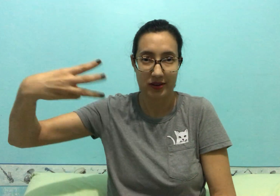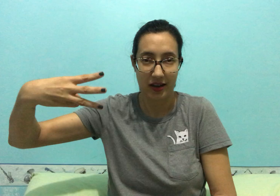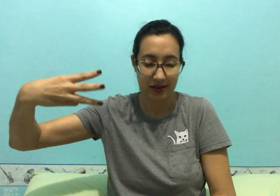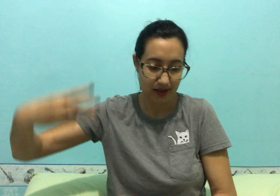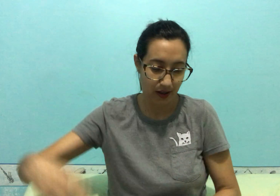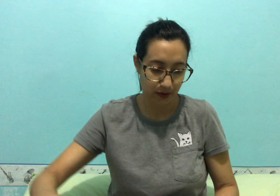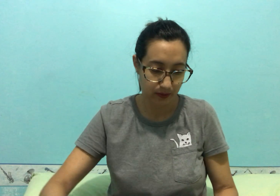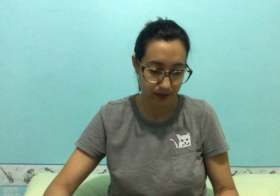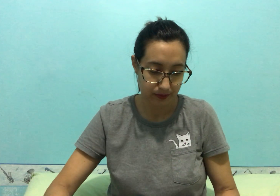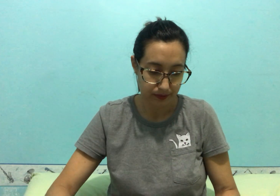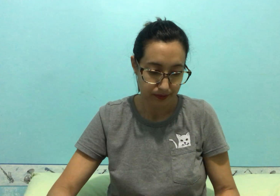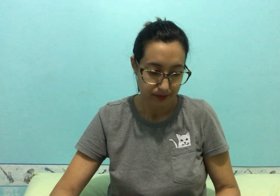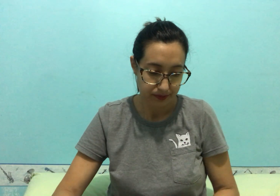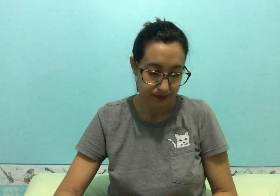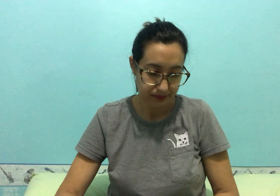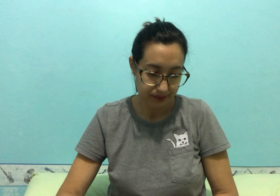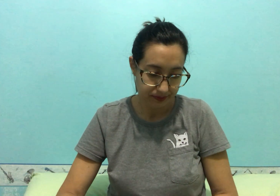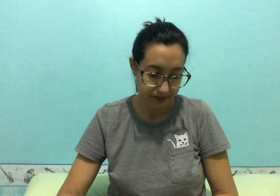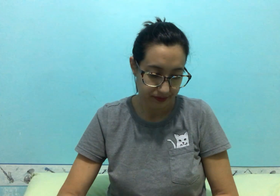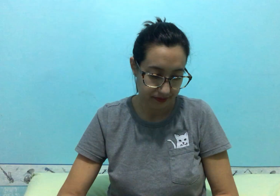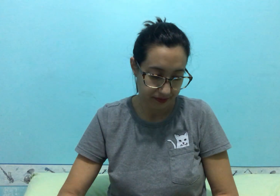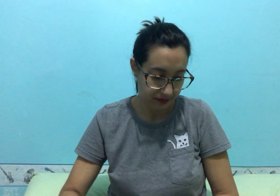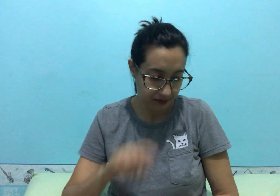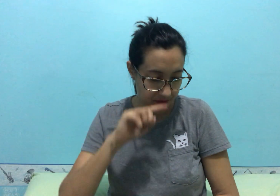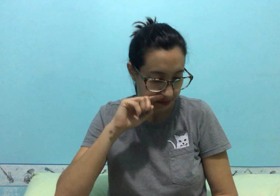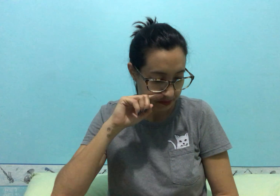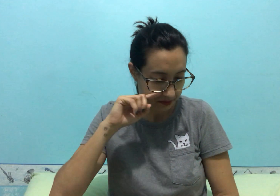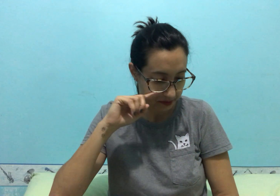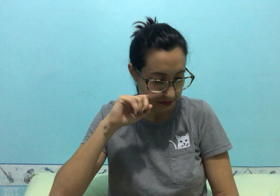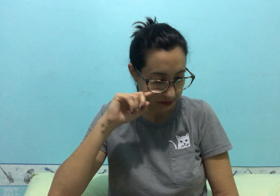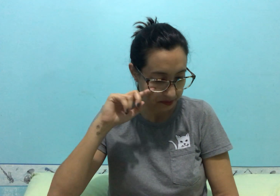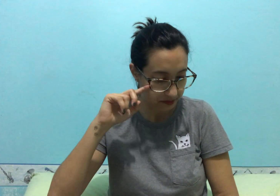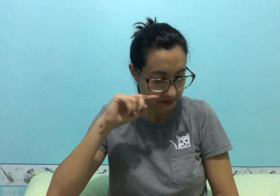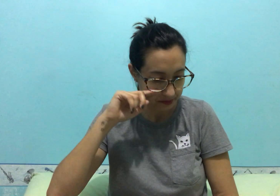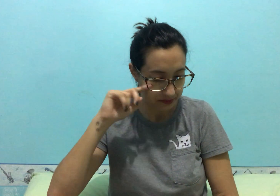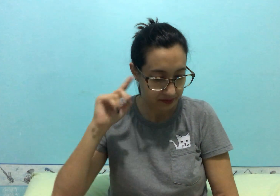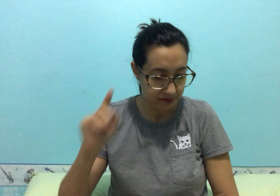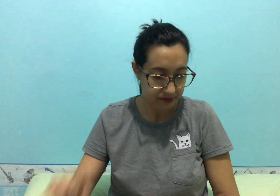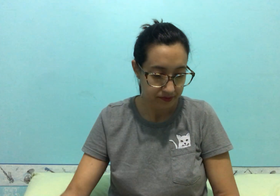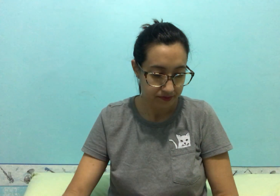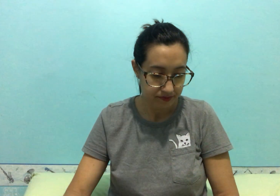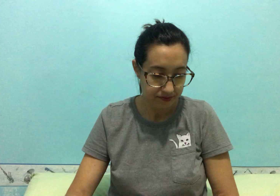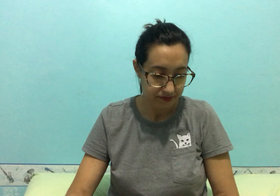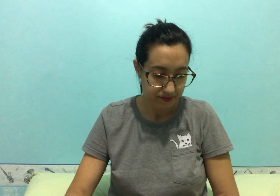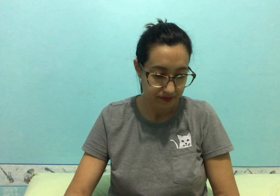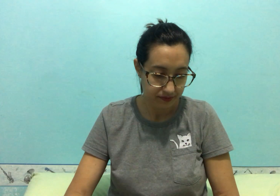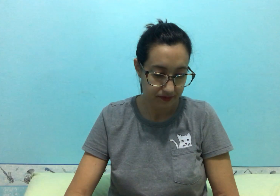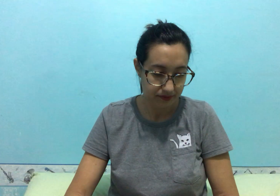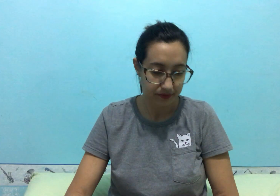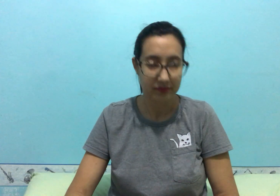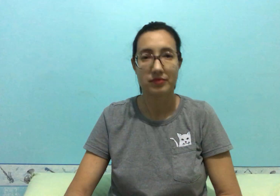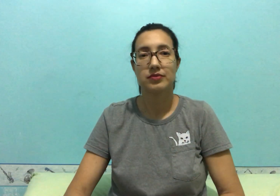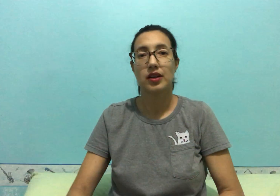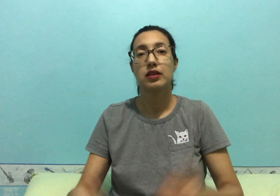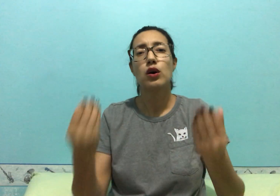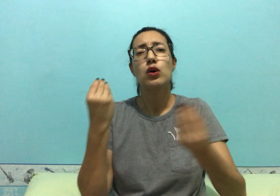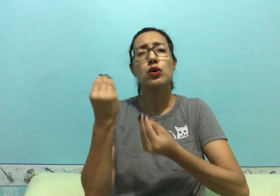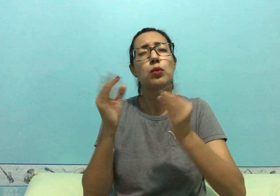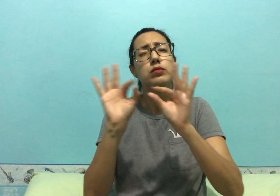ou não A, B, C e D. Então nós podemos colocar o B e C em